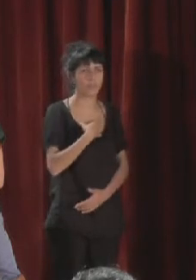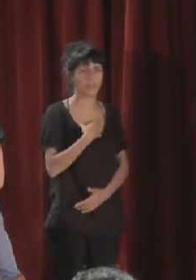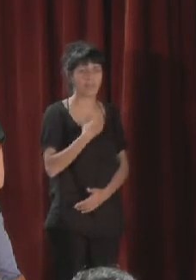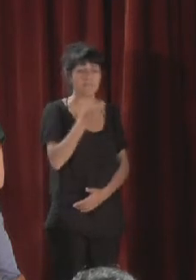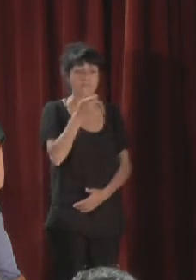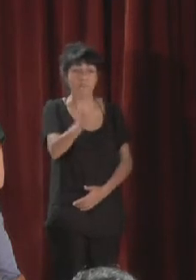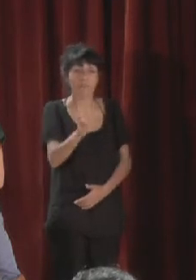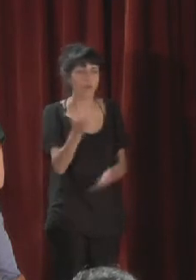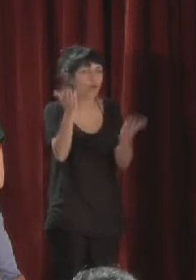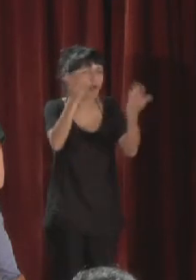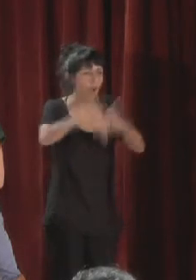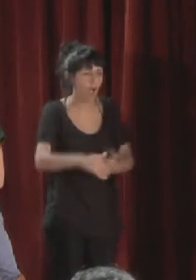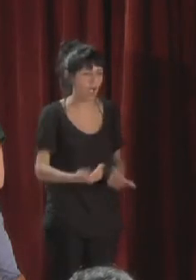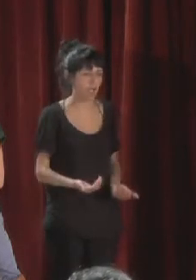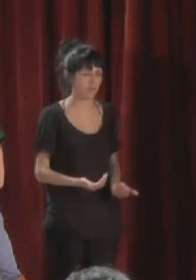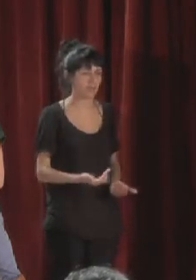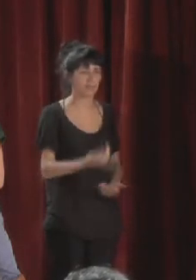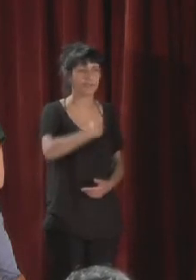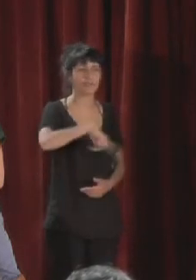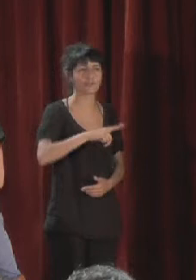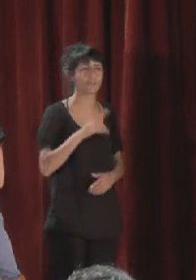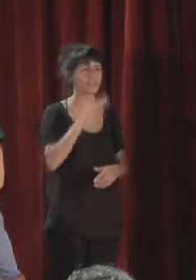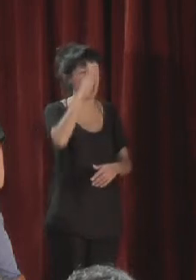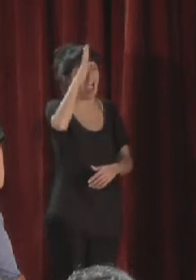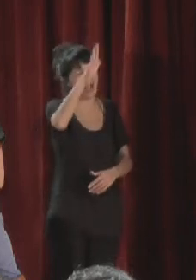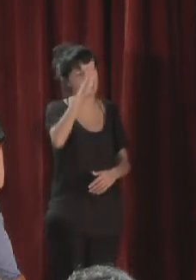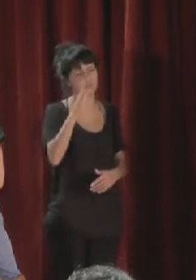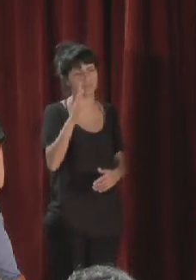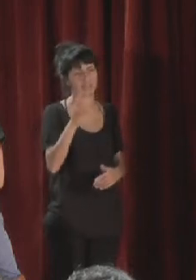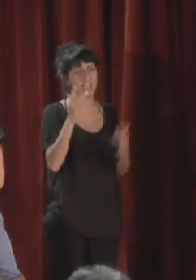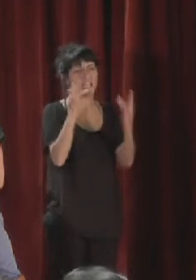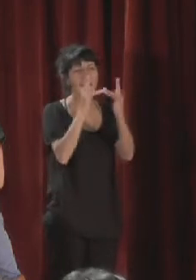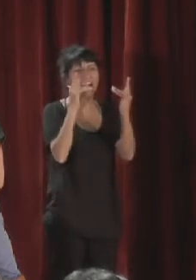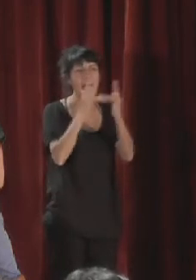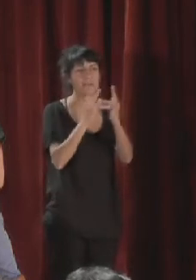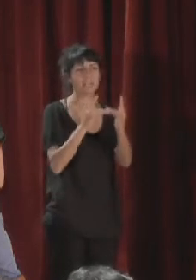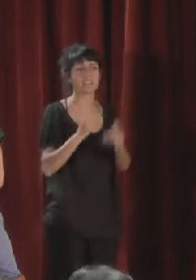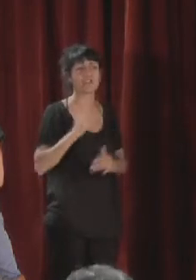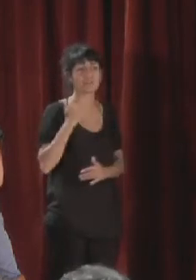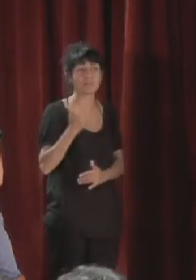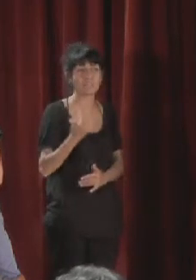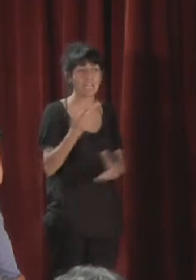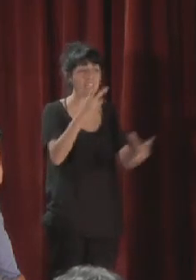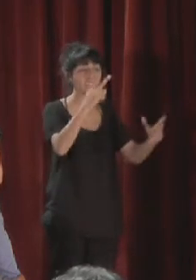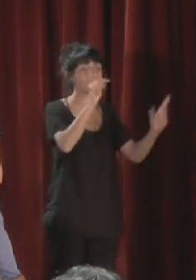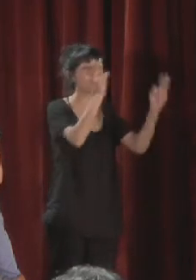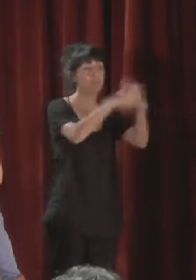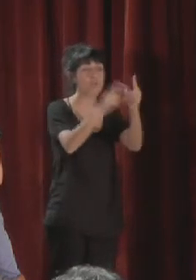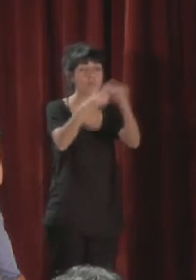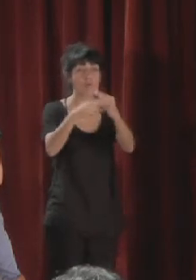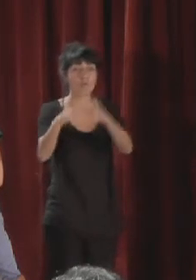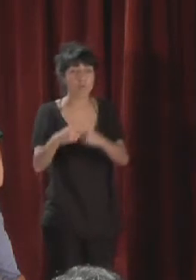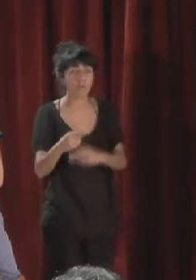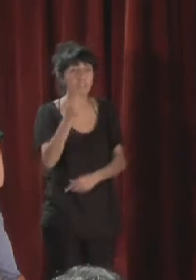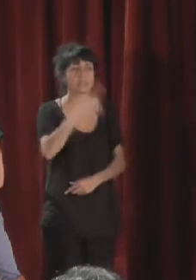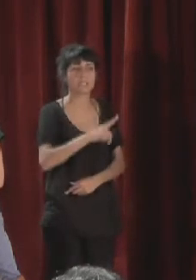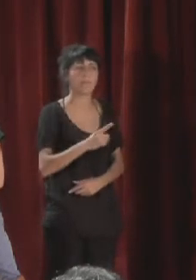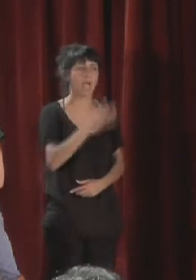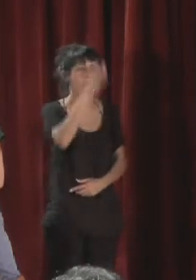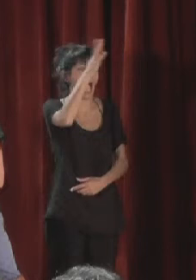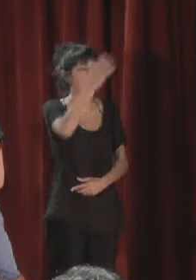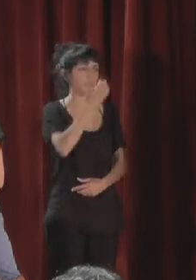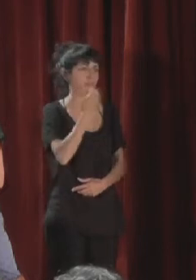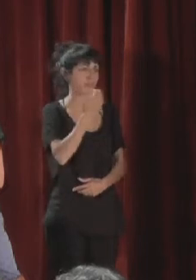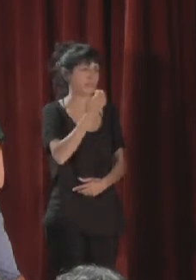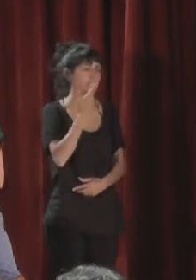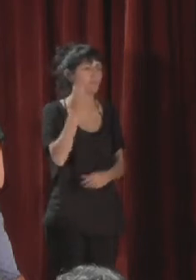do peche de camas nos hospitais. Estamos fartos das escolas, saturadas de alumnos, con profesores que non